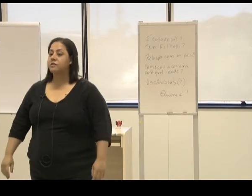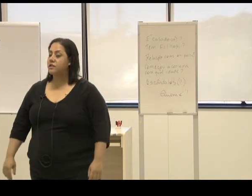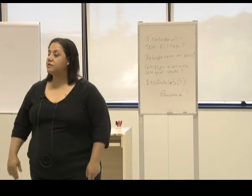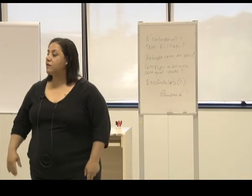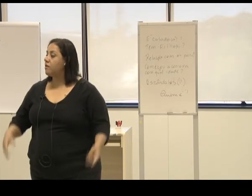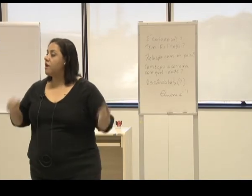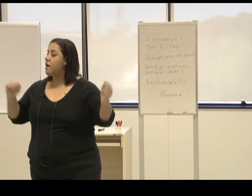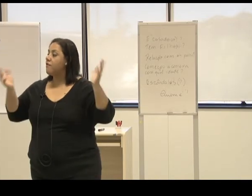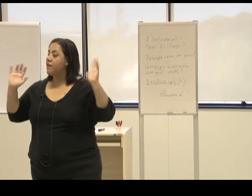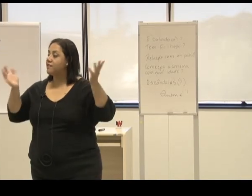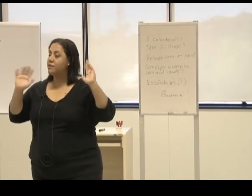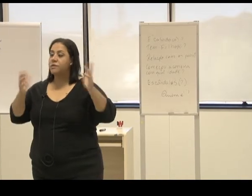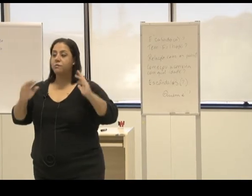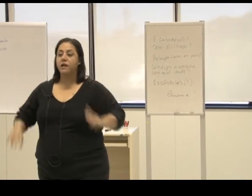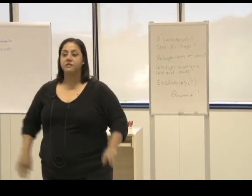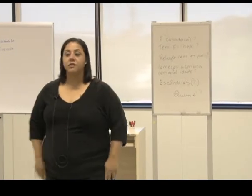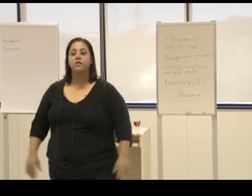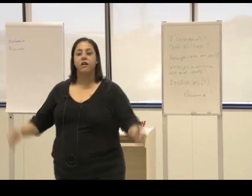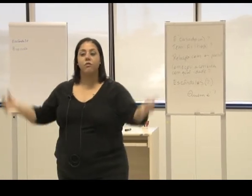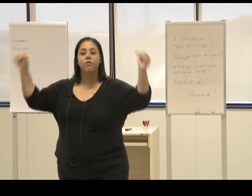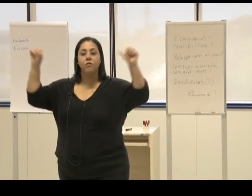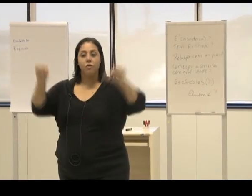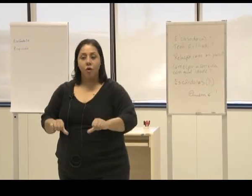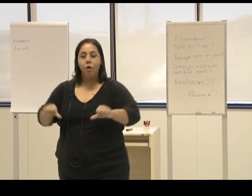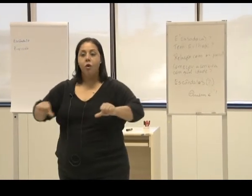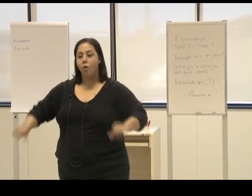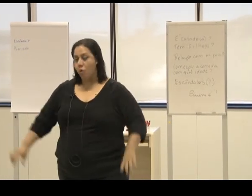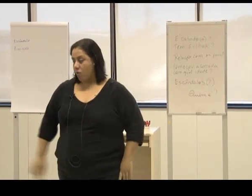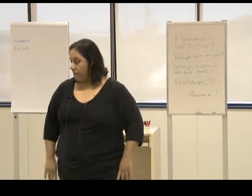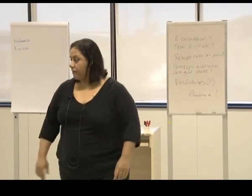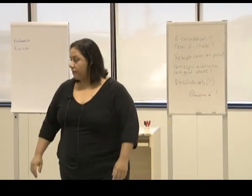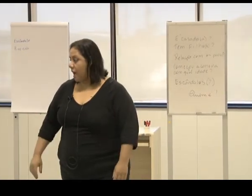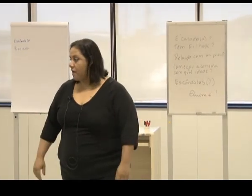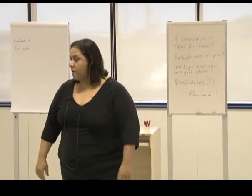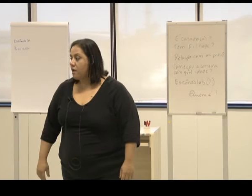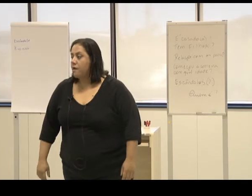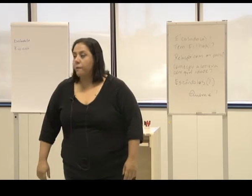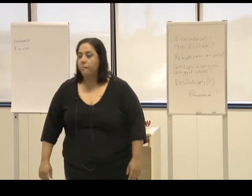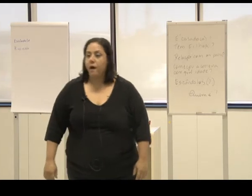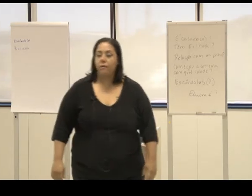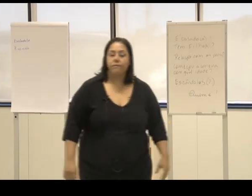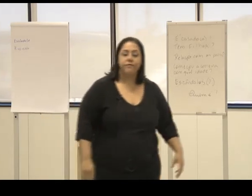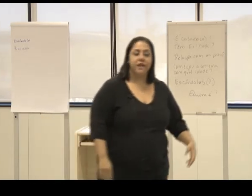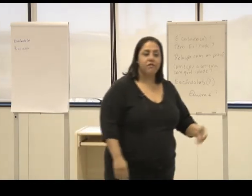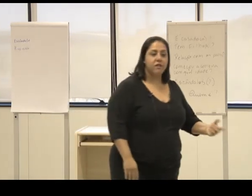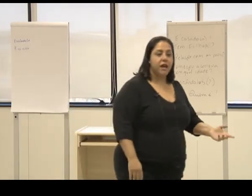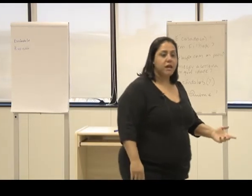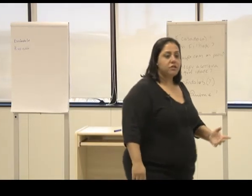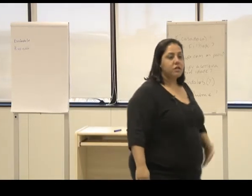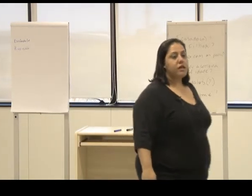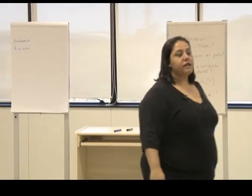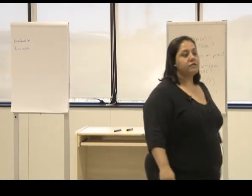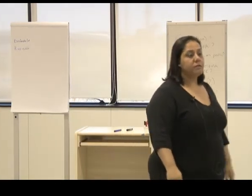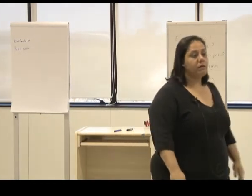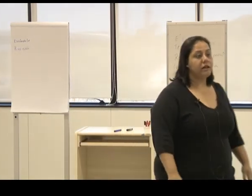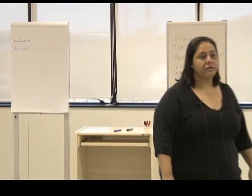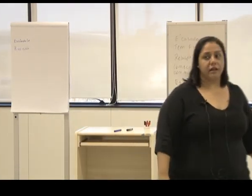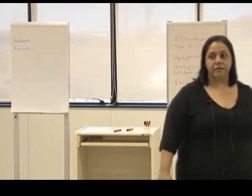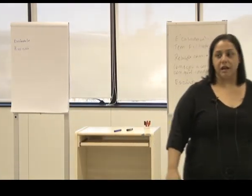estão fazendo uma explicação que é um horror, tá? Então, na verdade, essas primeiras 3 aulas,